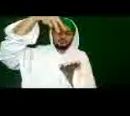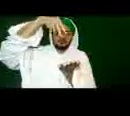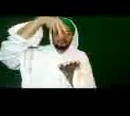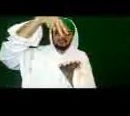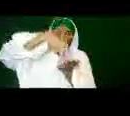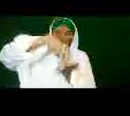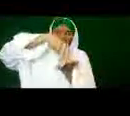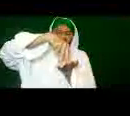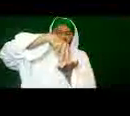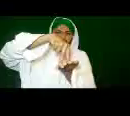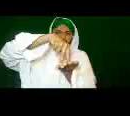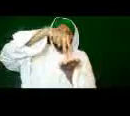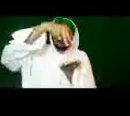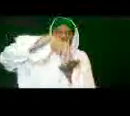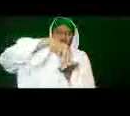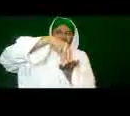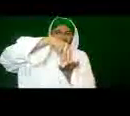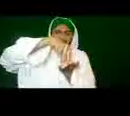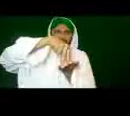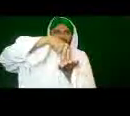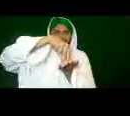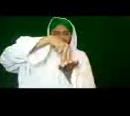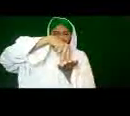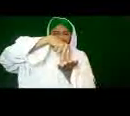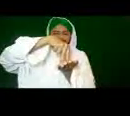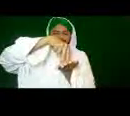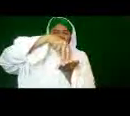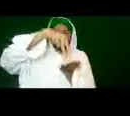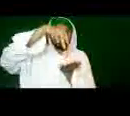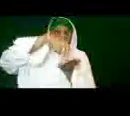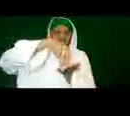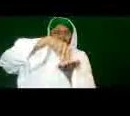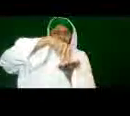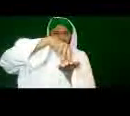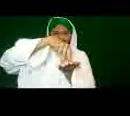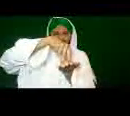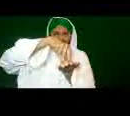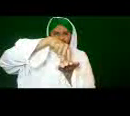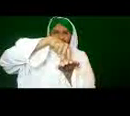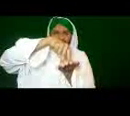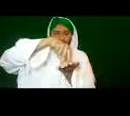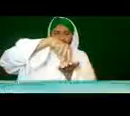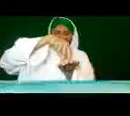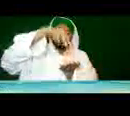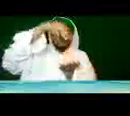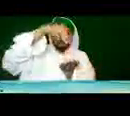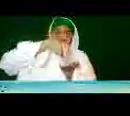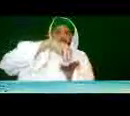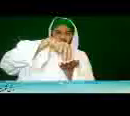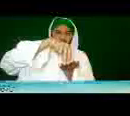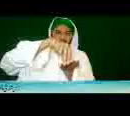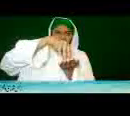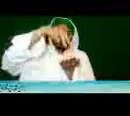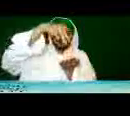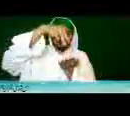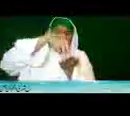سے تو یہ کھڑا ہونا. تو یہ کھڑے ہونے کا اشارہ ہو گیا، ٹھیک ہے. کھڑا ہونا، کھڑا